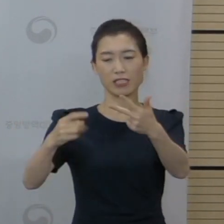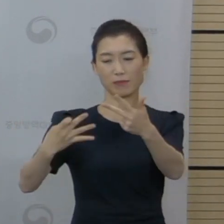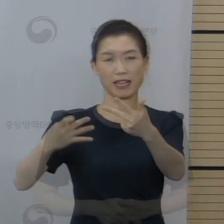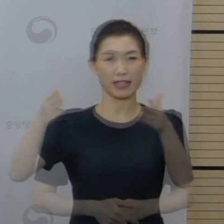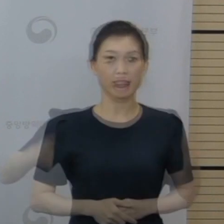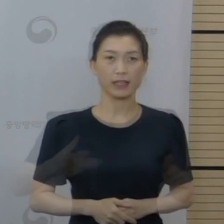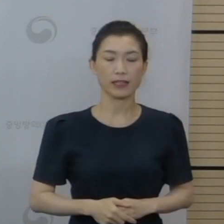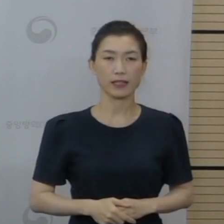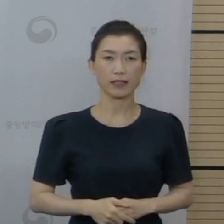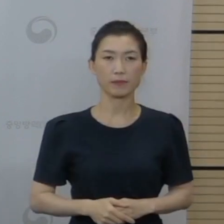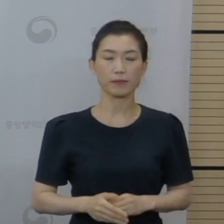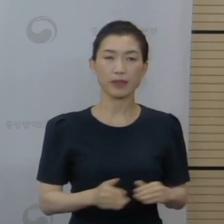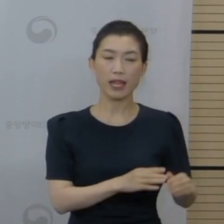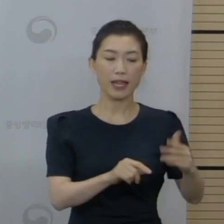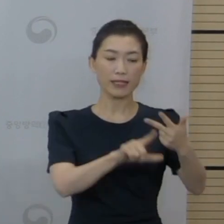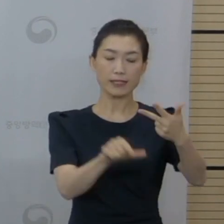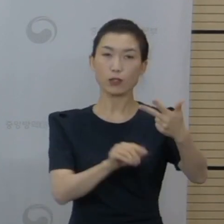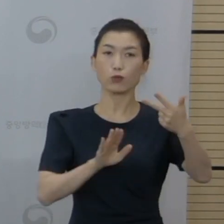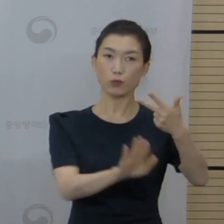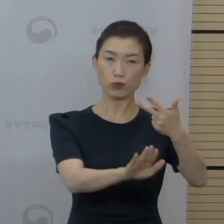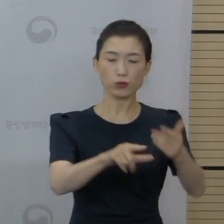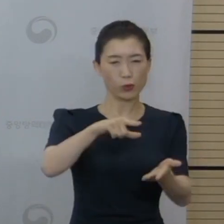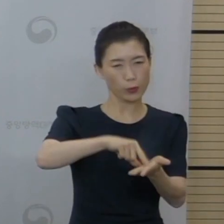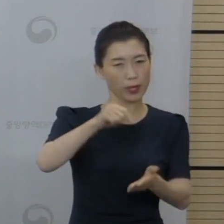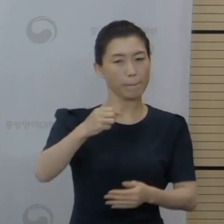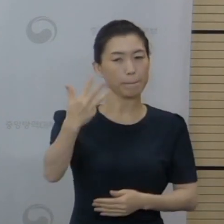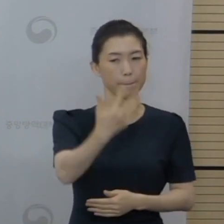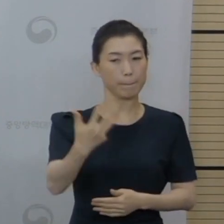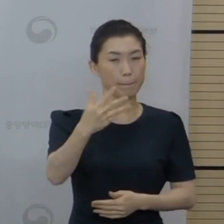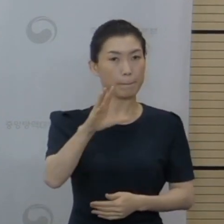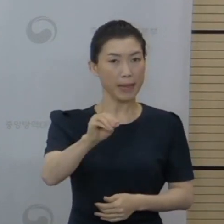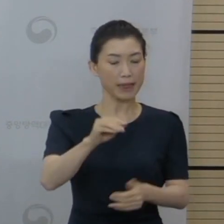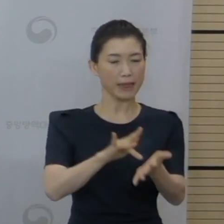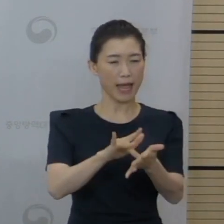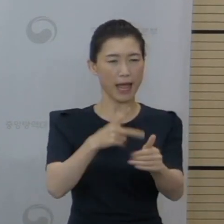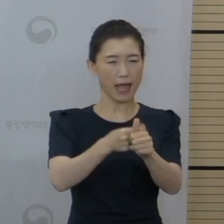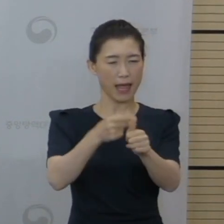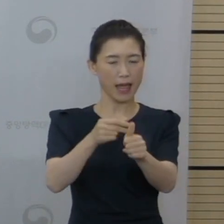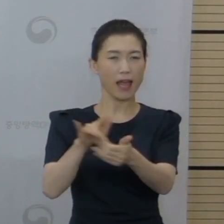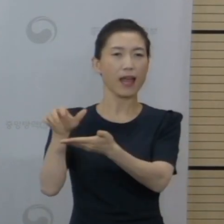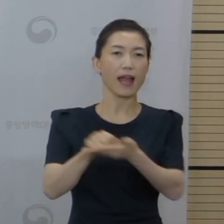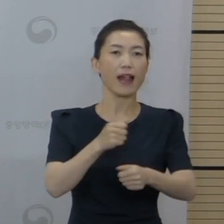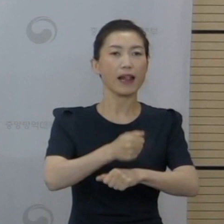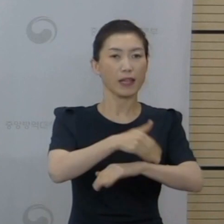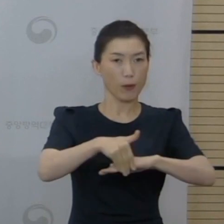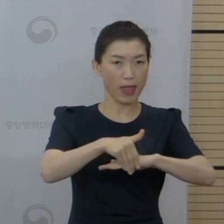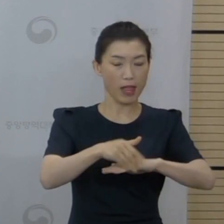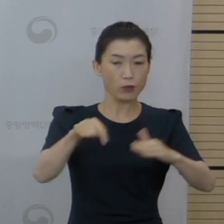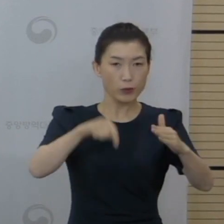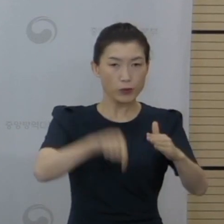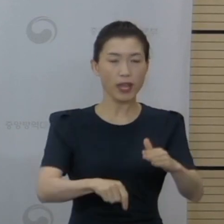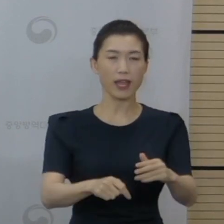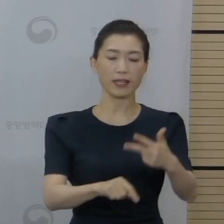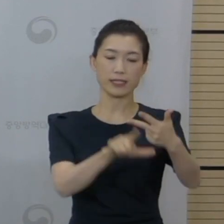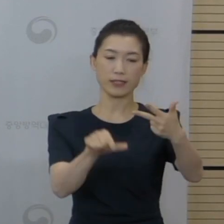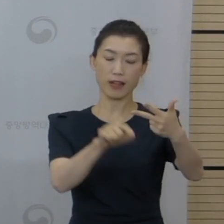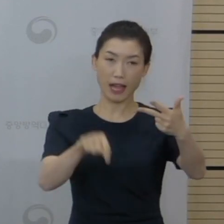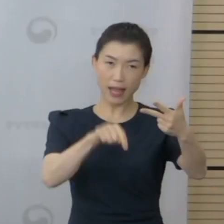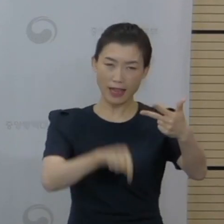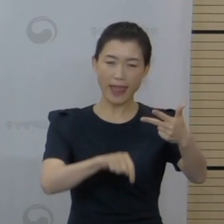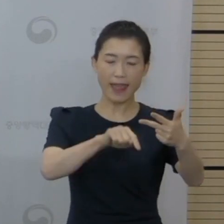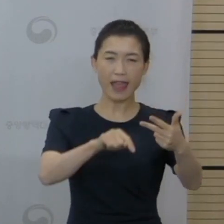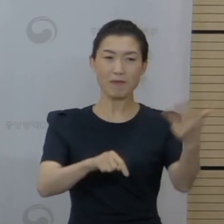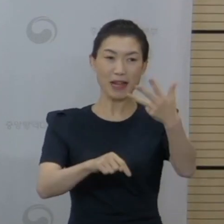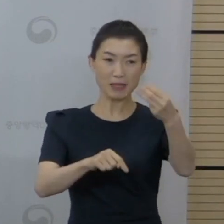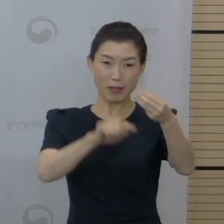예정입니다. 3분기에는 약 8천만 회분을 도입할 예정으로 7월에는 약 1천만 회분을